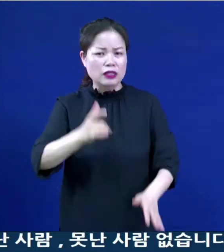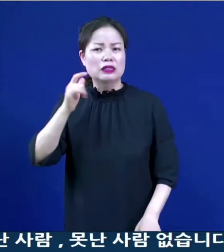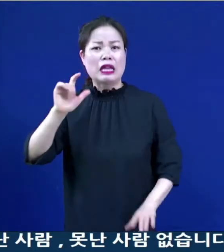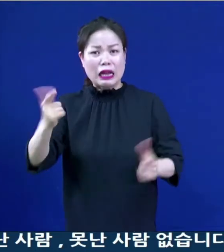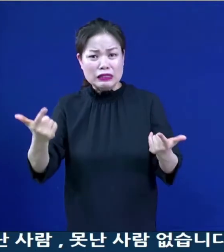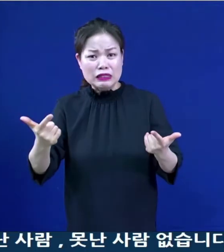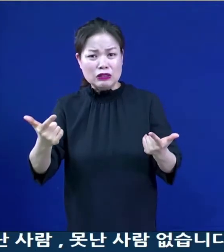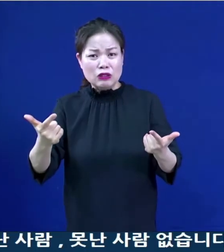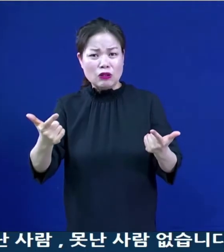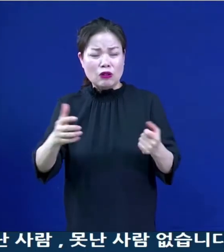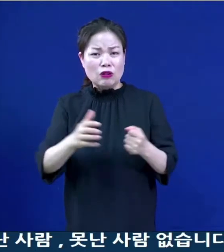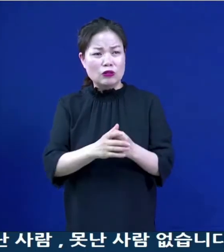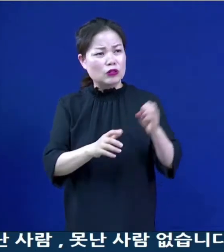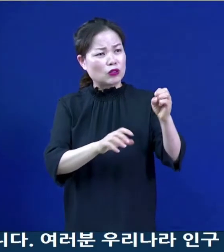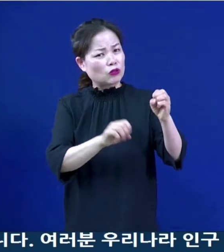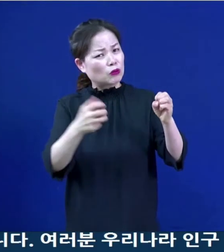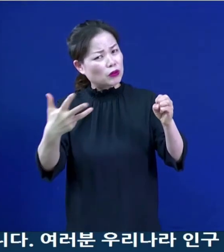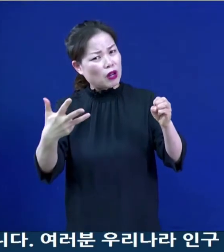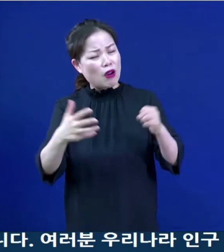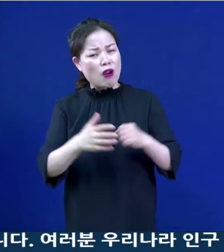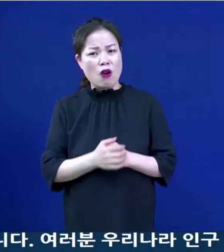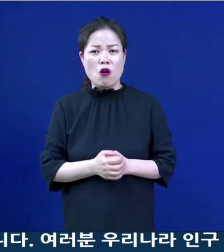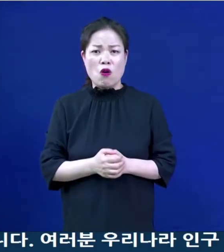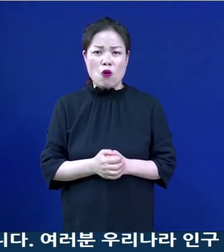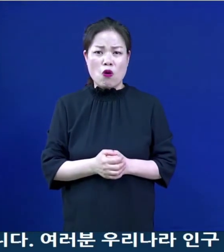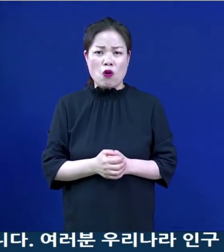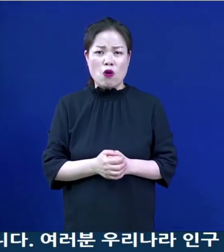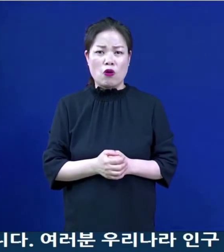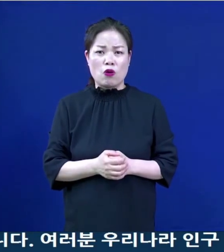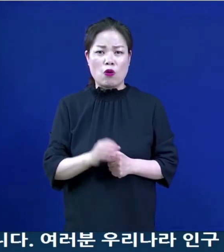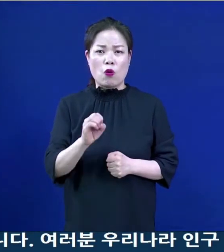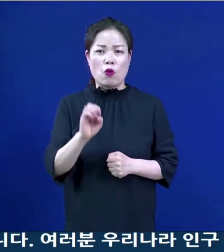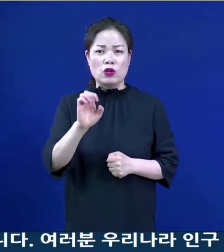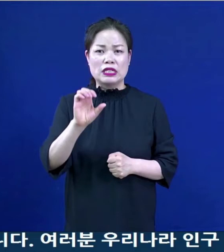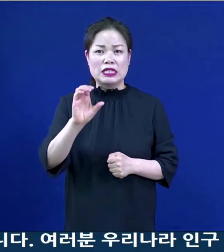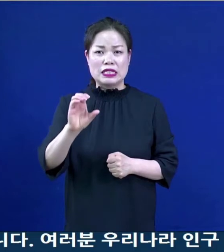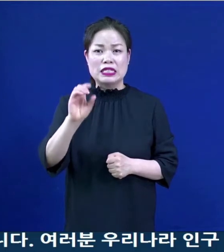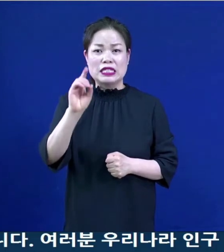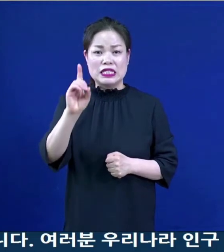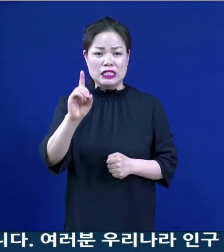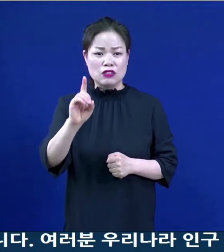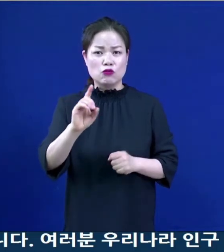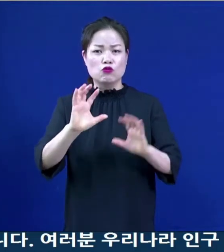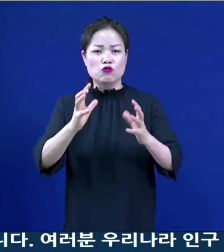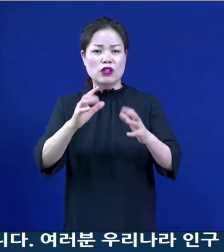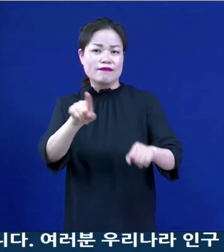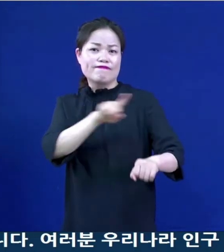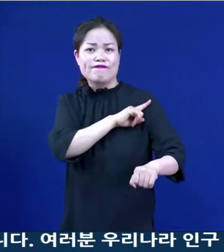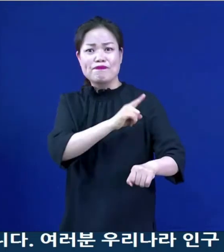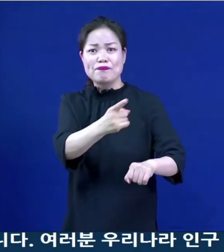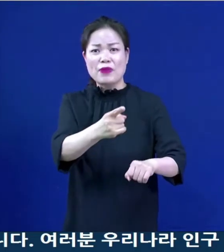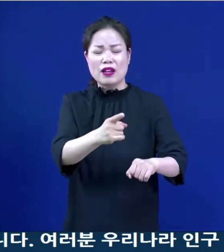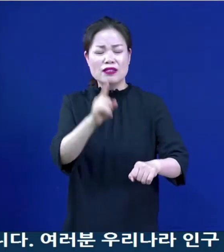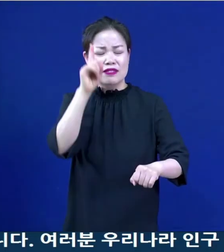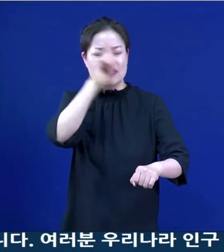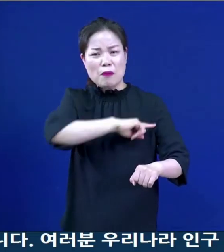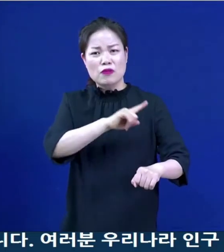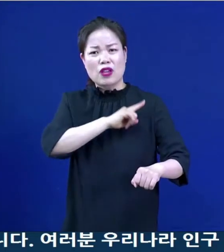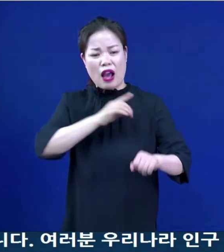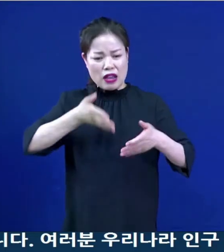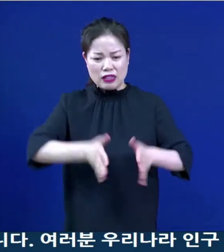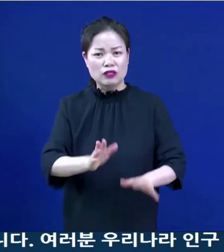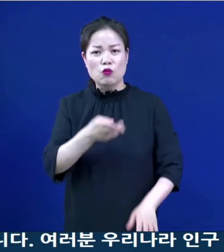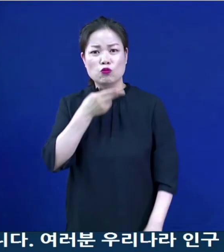말씀하셨죠. 0.83%라 그러셨나? 하여간 OECD 국가 중에 압도적 1위예요. 나쁜 쪽으로 1인